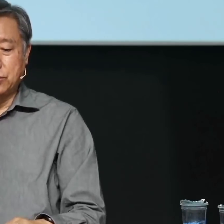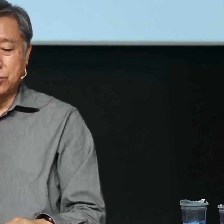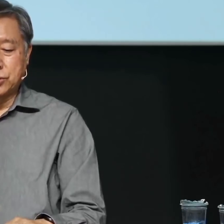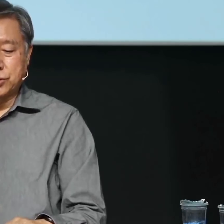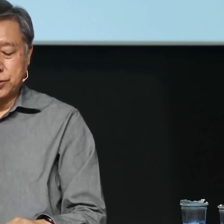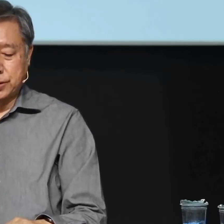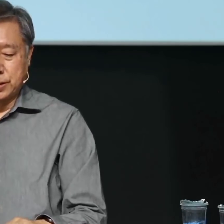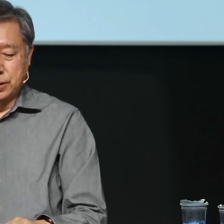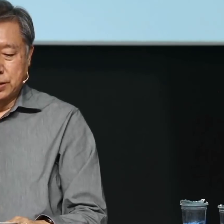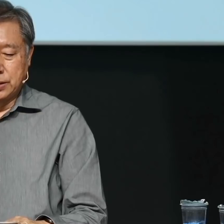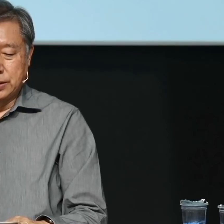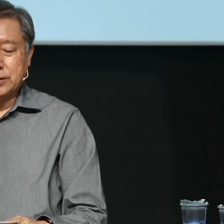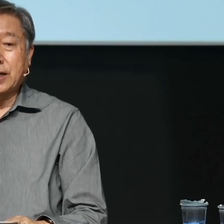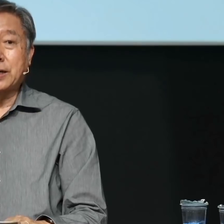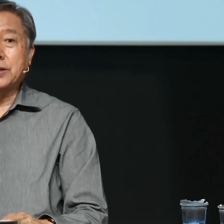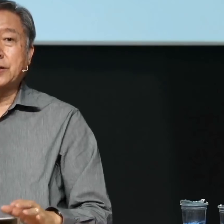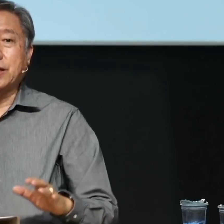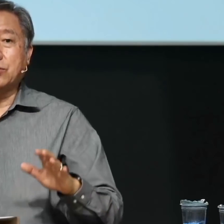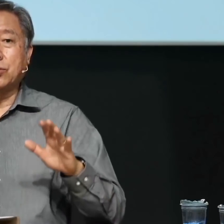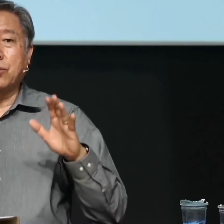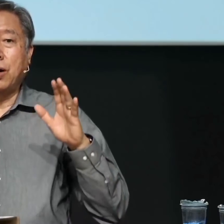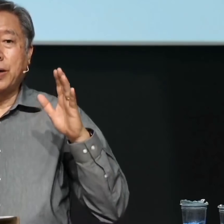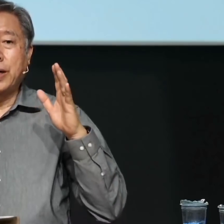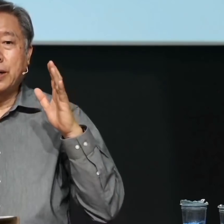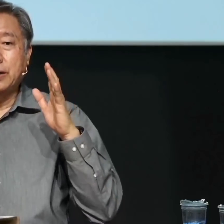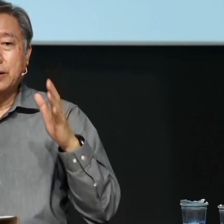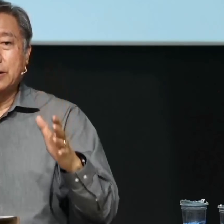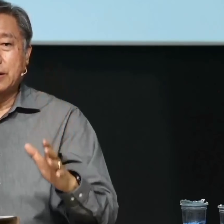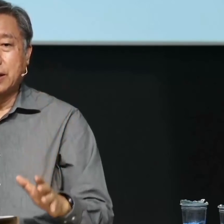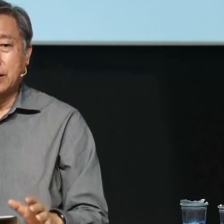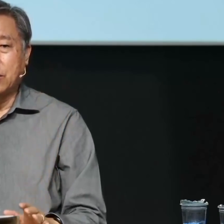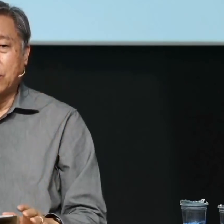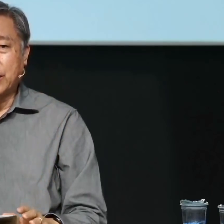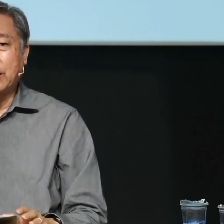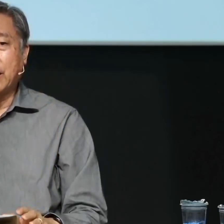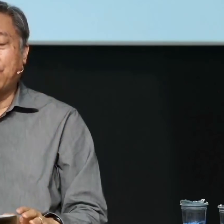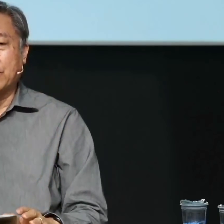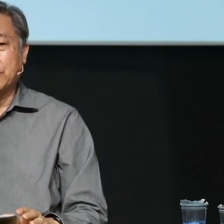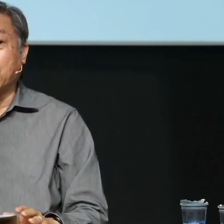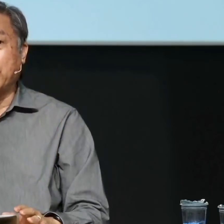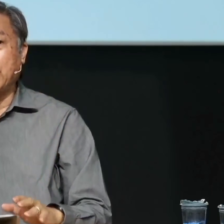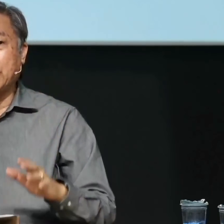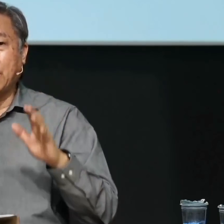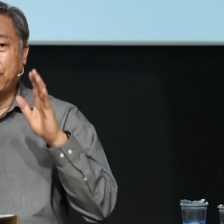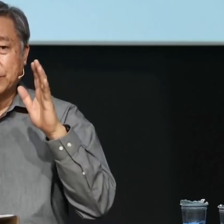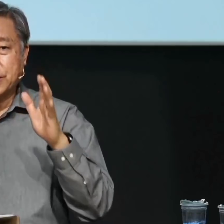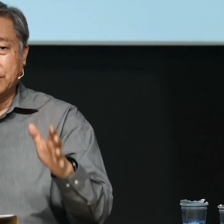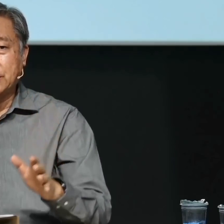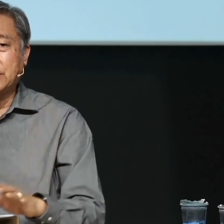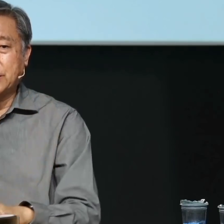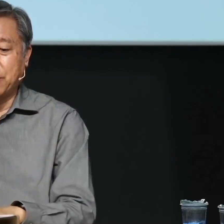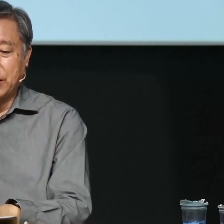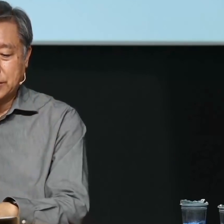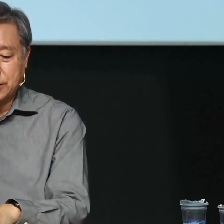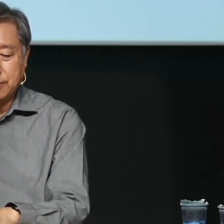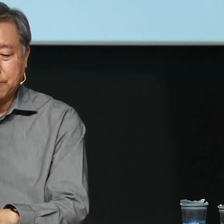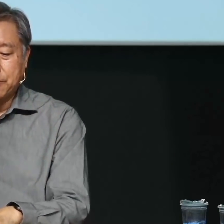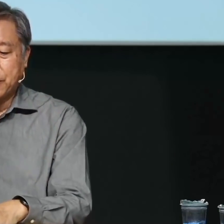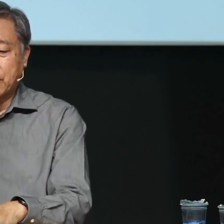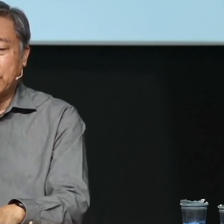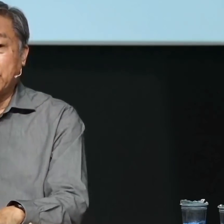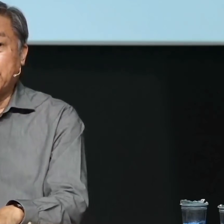foi nos esclarecendo qual é o que Ele quer fazer nesse